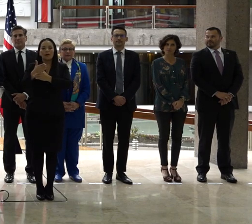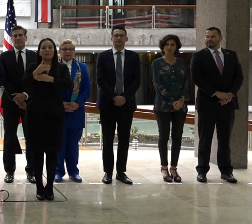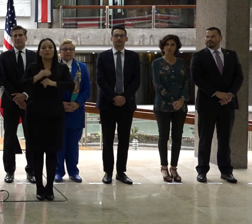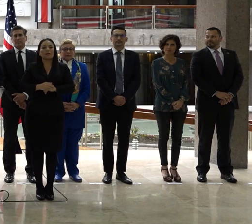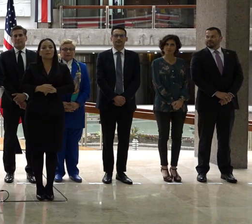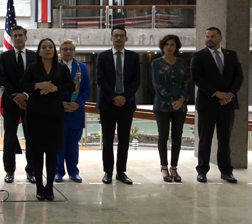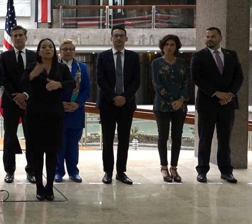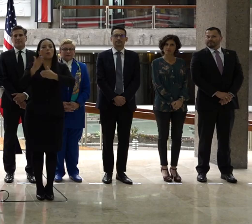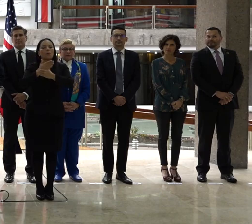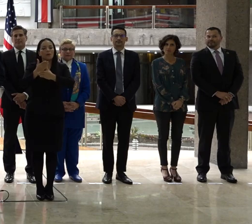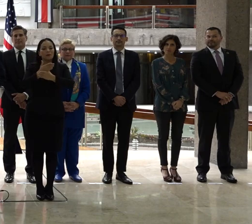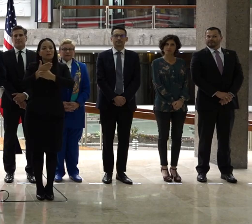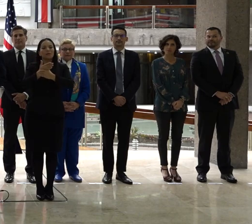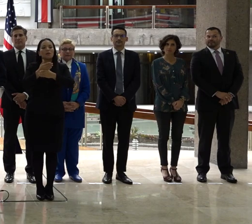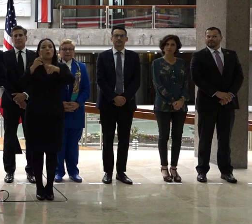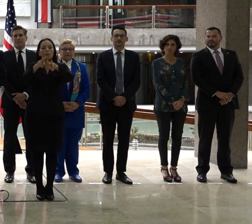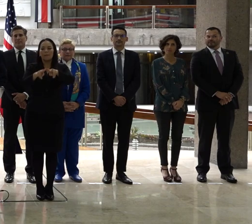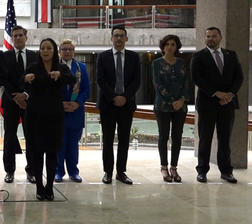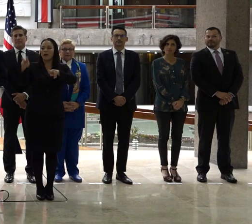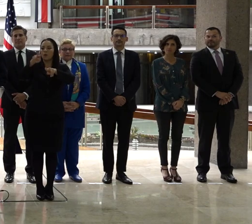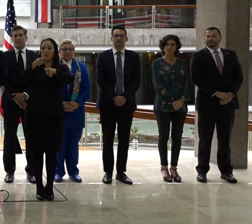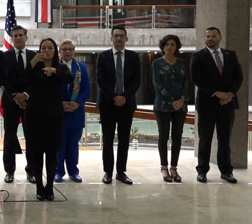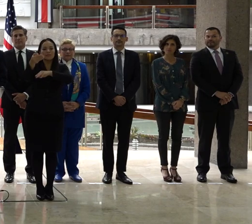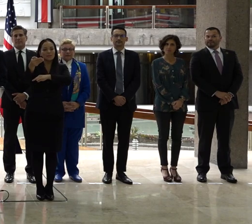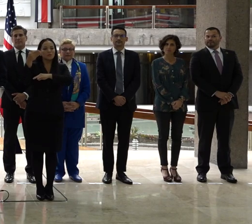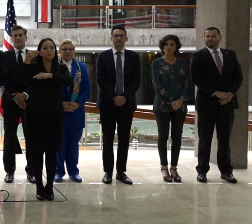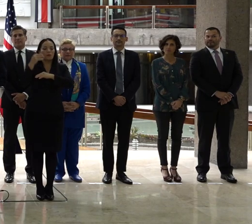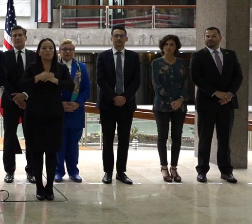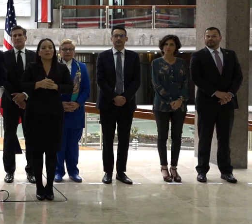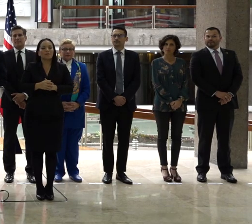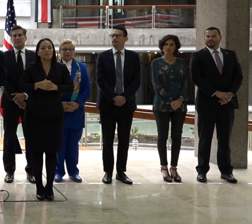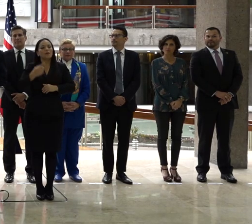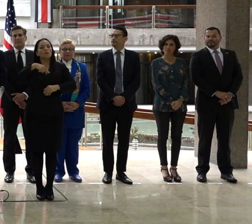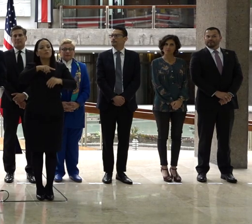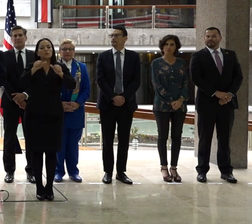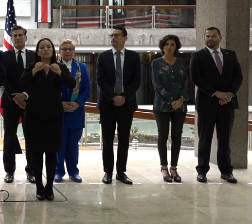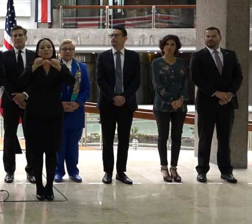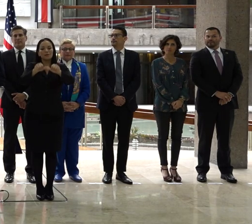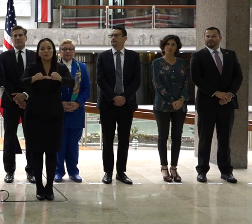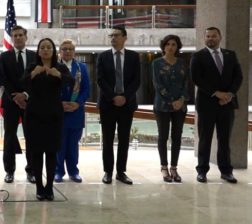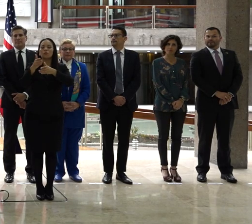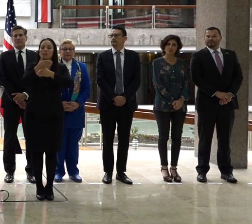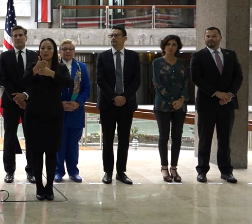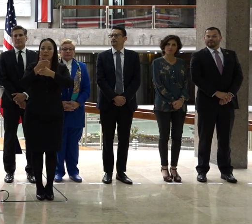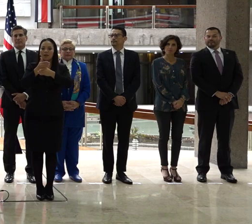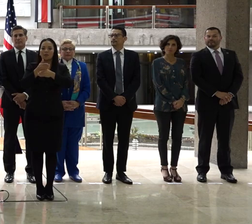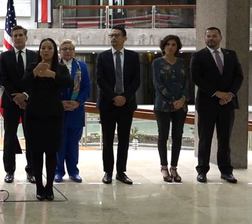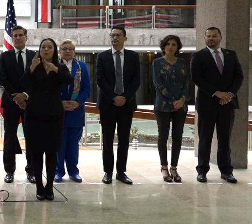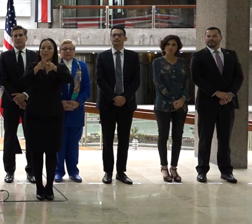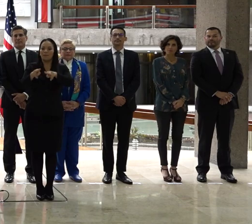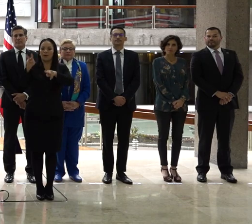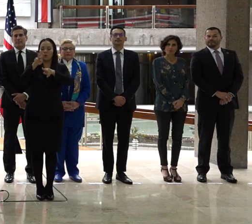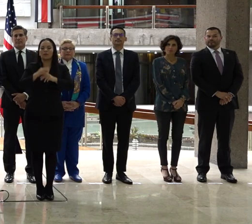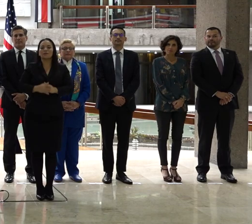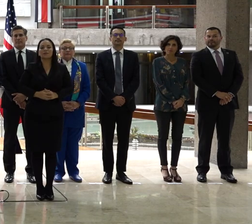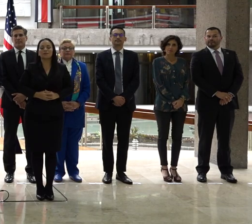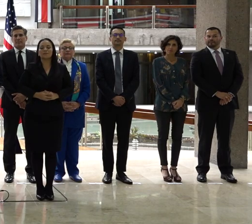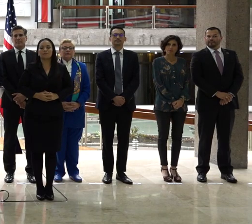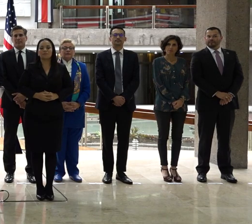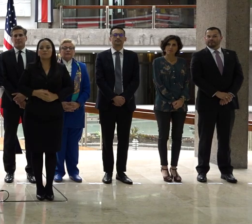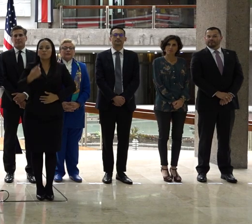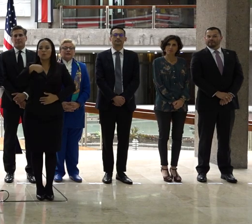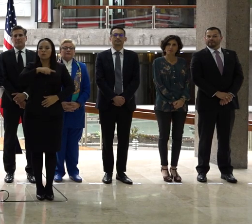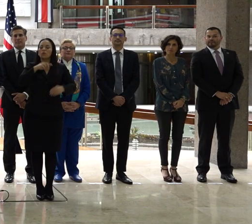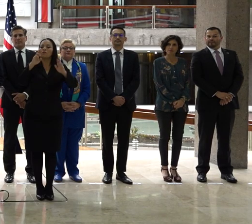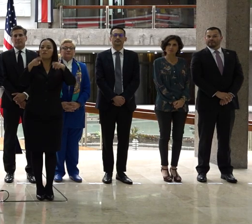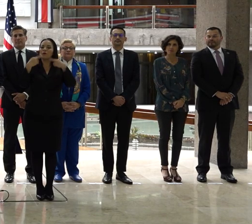y ha compartido valores históricamente y seguimos compartiendo esos valores. Tuvimos una